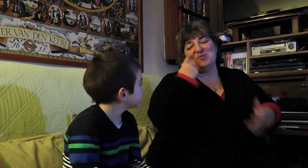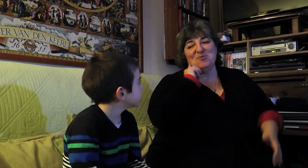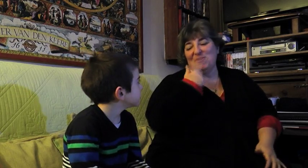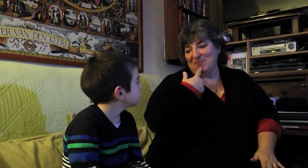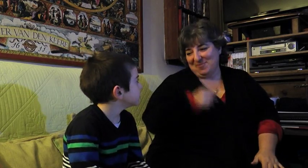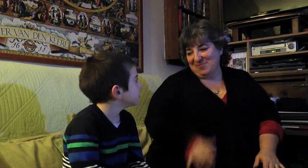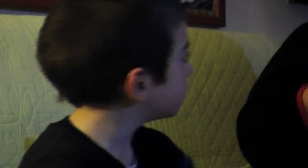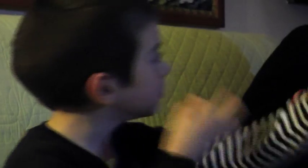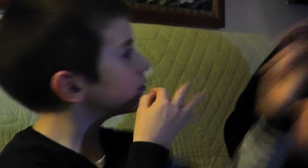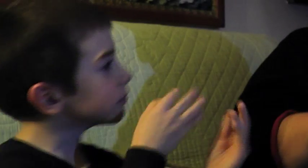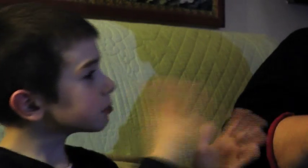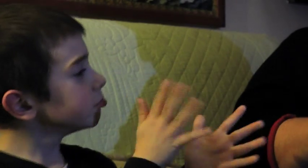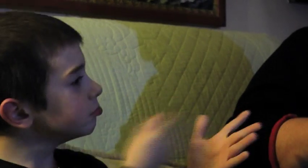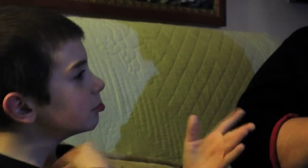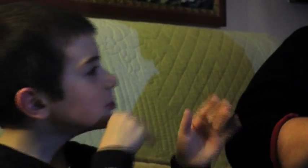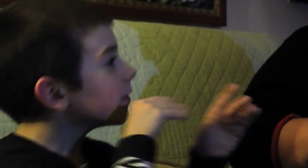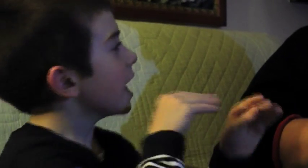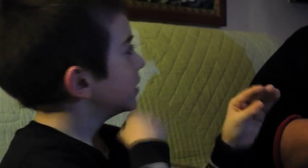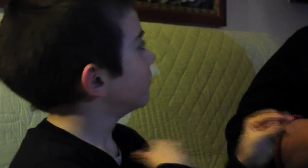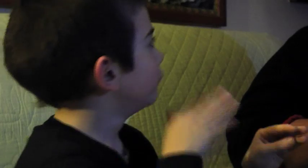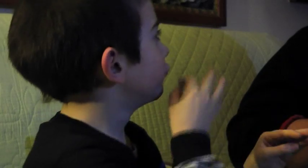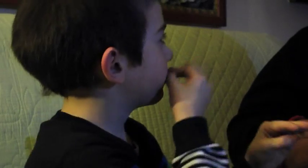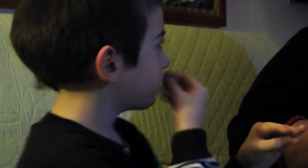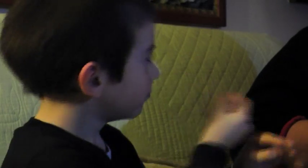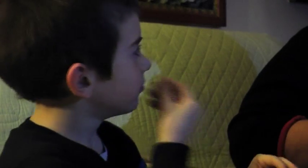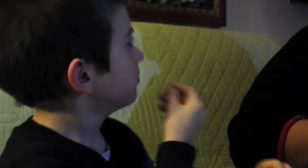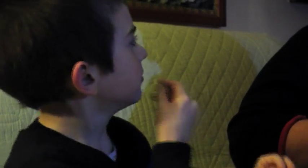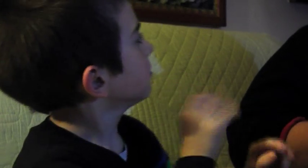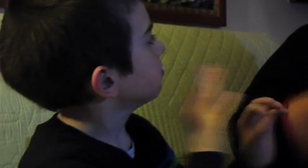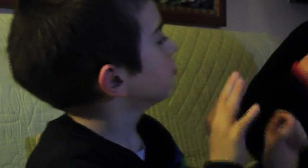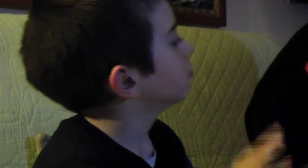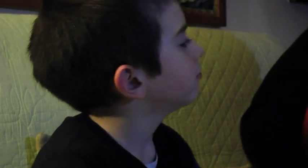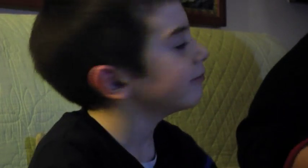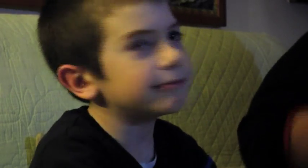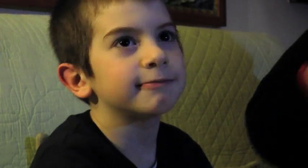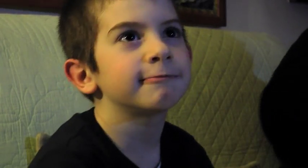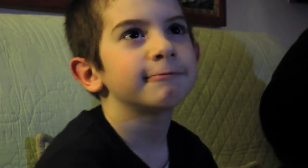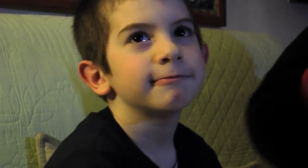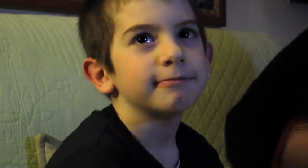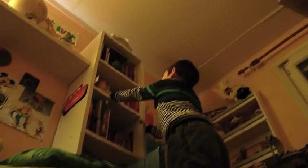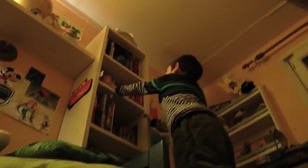sourds. Parce qu'en fait, on peut discuter. Avec les enfants entendants, c'est difficile. S'ils savaient parler la langue des signes, ça serait parfait.